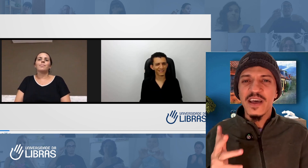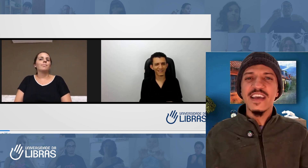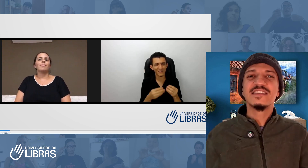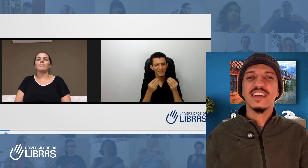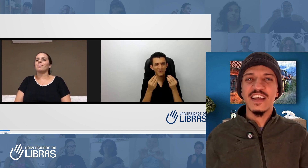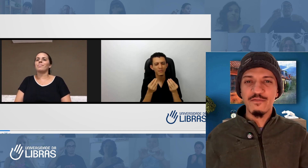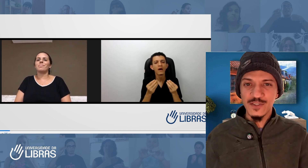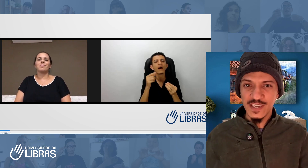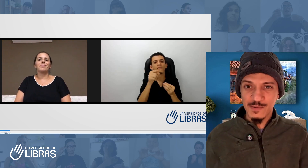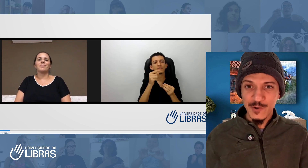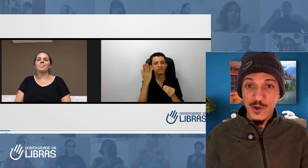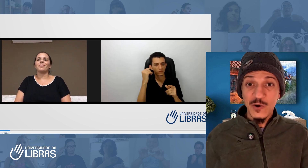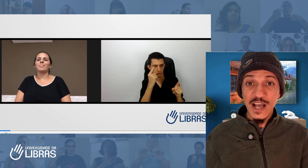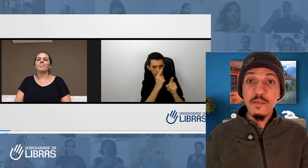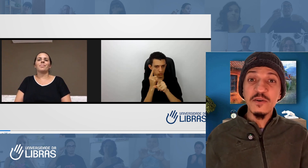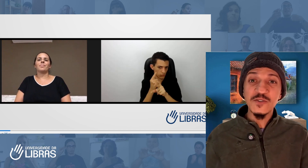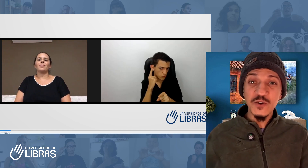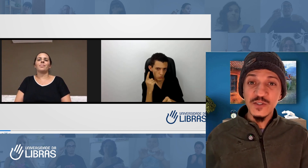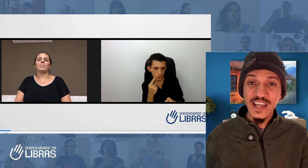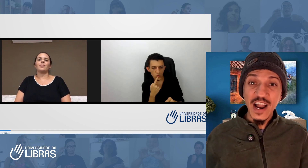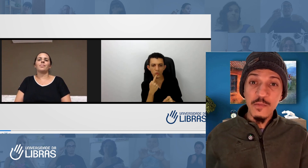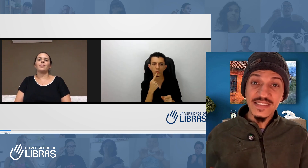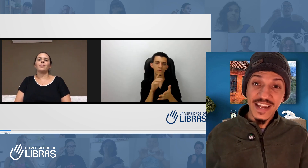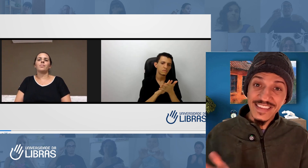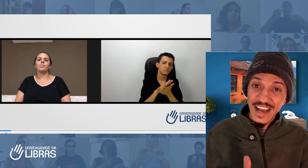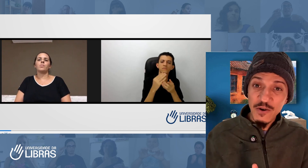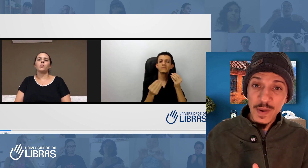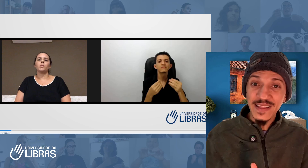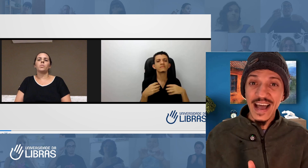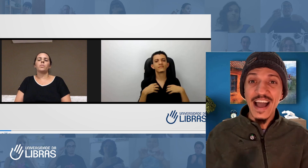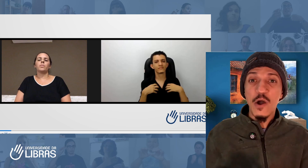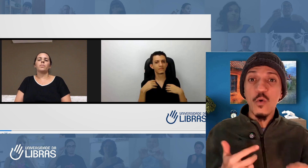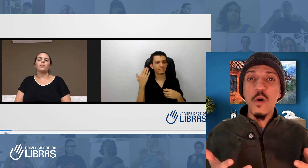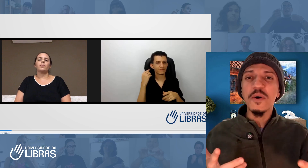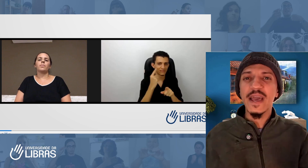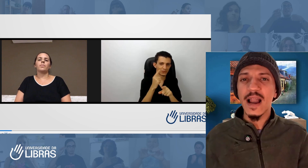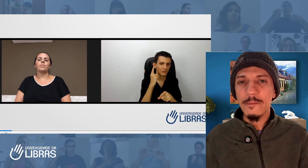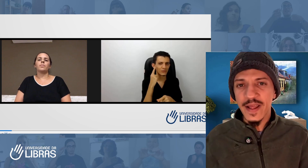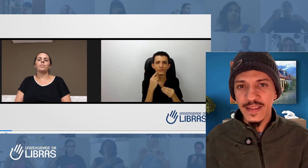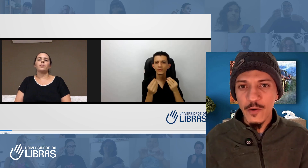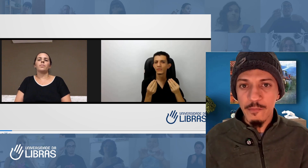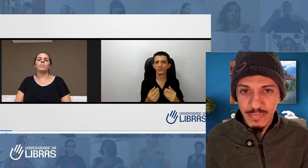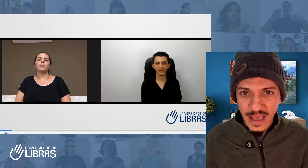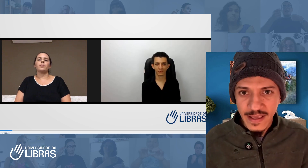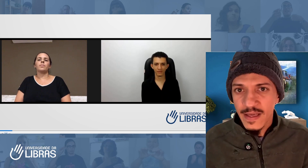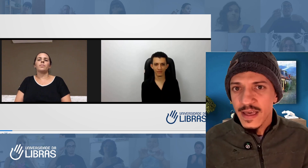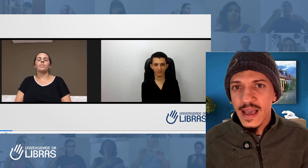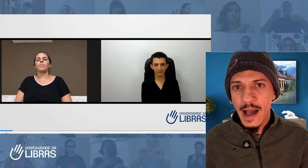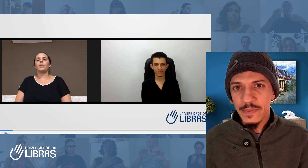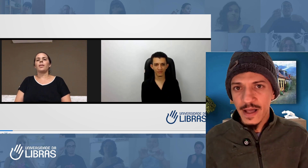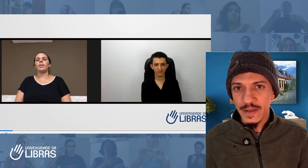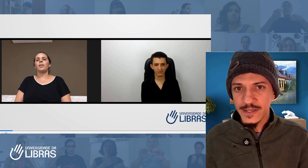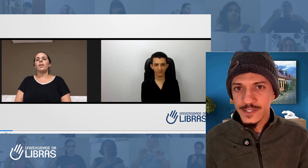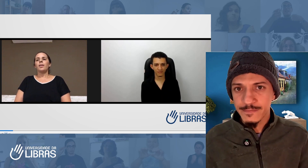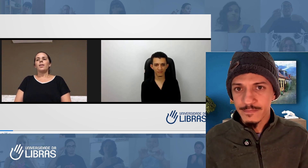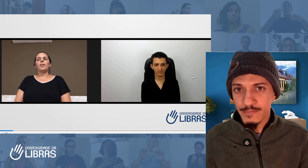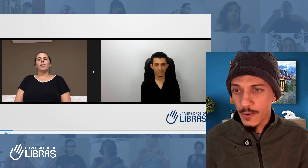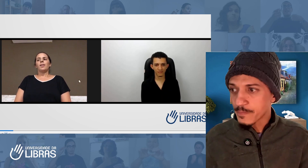sem nervosismo. Os amigos surdos dela começaram até a comentar como que ela aprendeu bem e rapidamente. Bom,